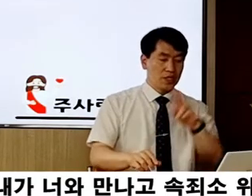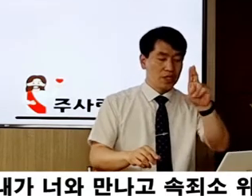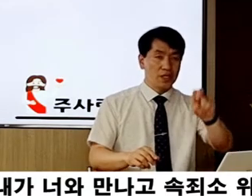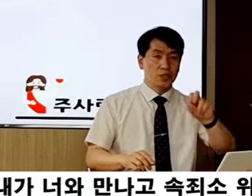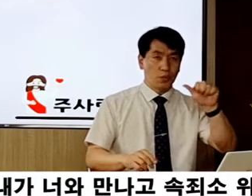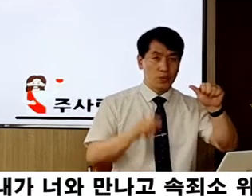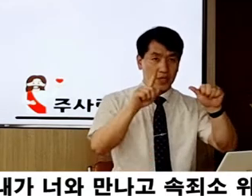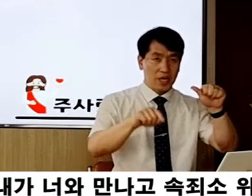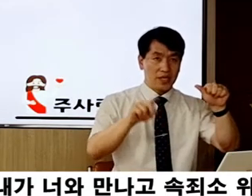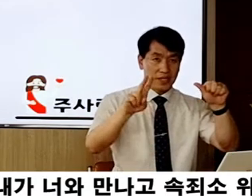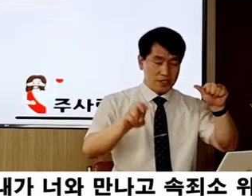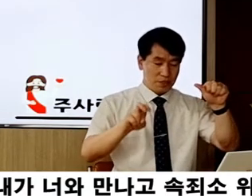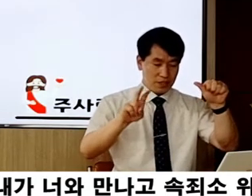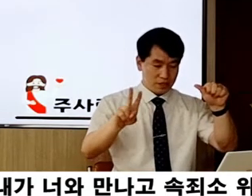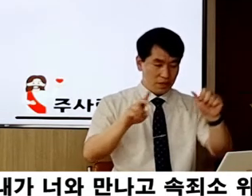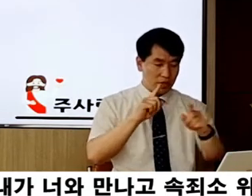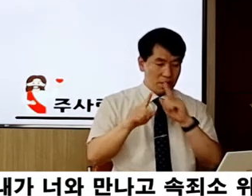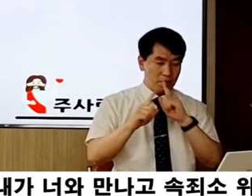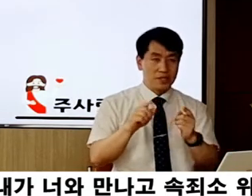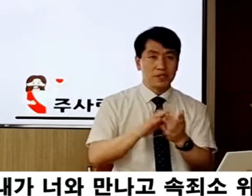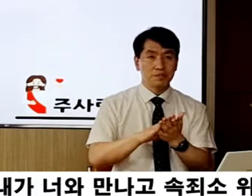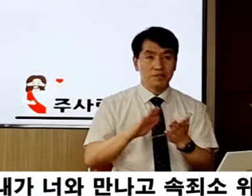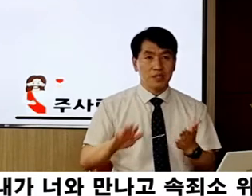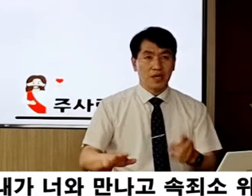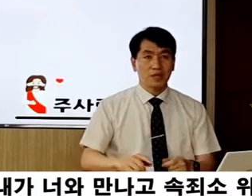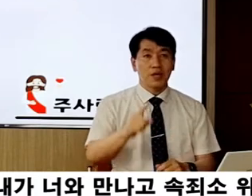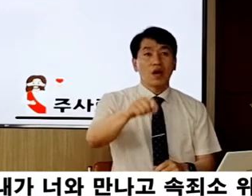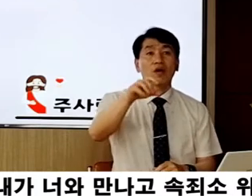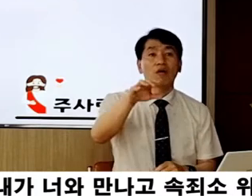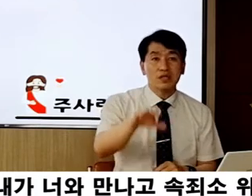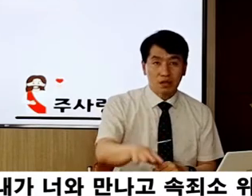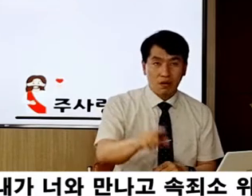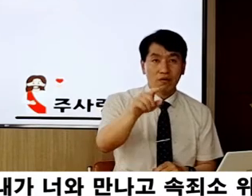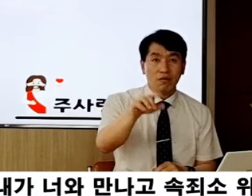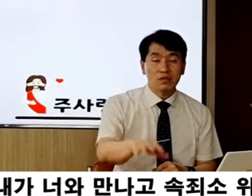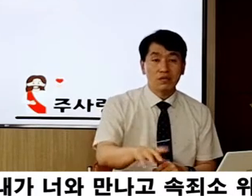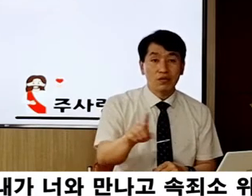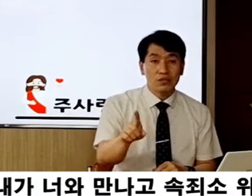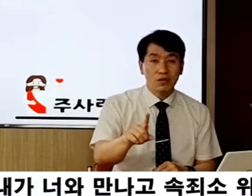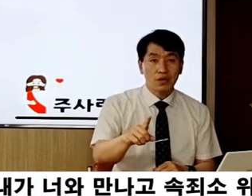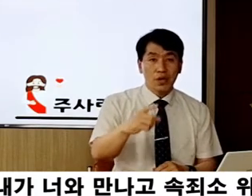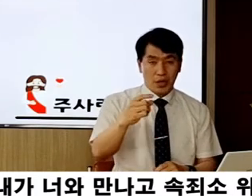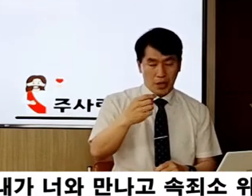출애굽기 25장 22절 말씀입니다. 거기서 어디죠? 예,